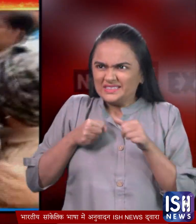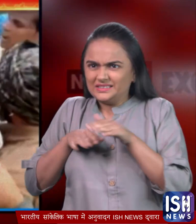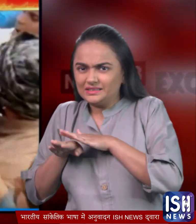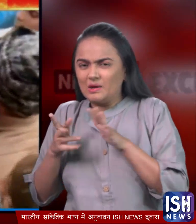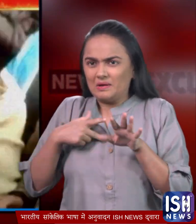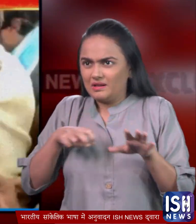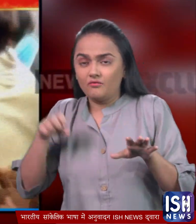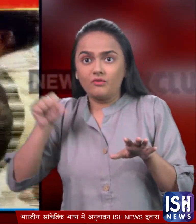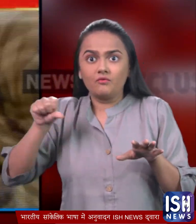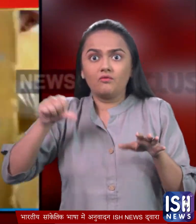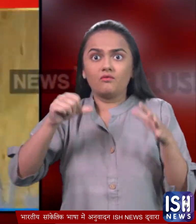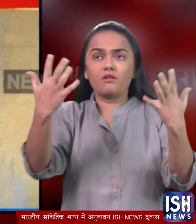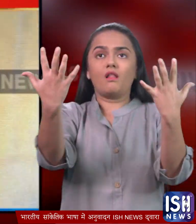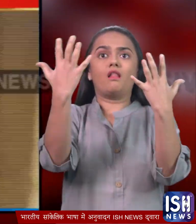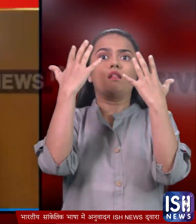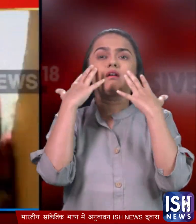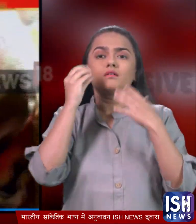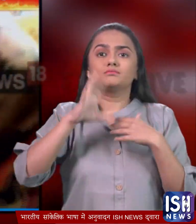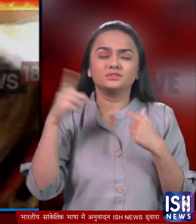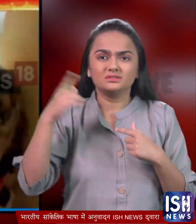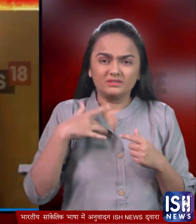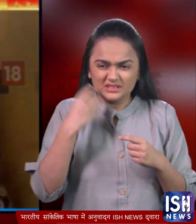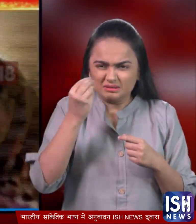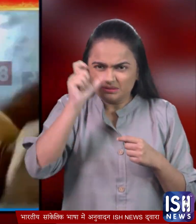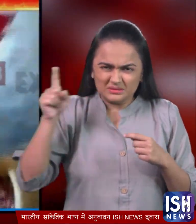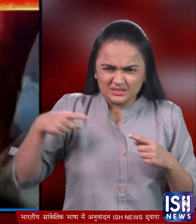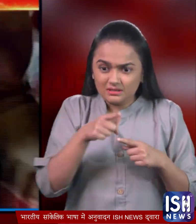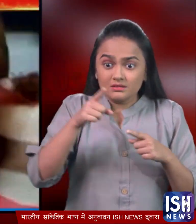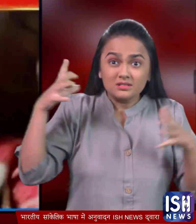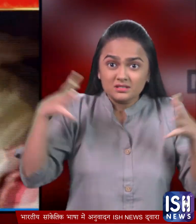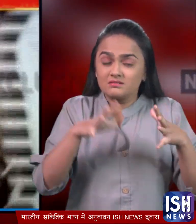लोग आगे आए, जो पंचायत के आवास सहायक को भीड़ के बीच से ले जाने लगे।